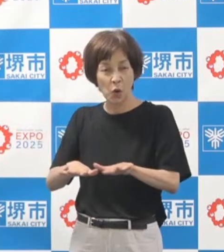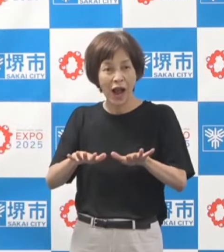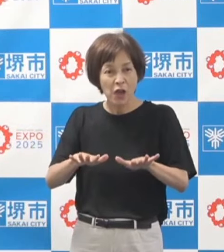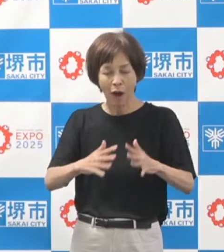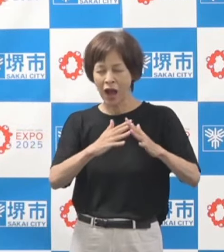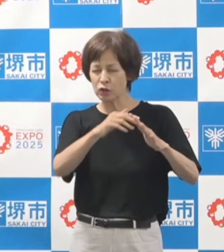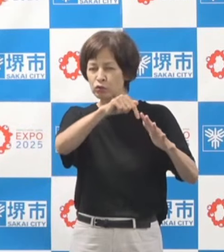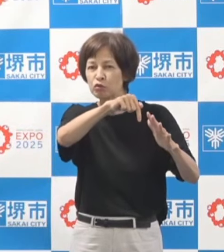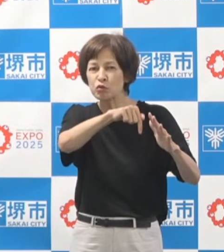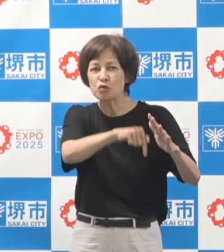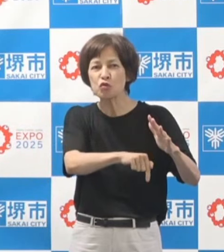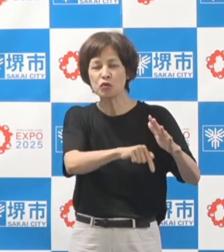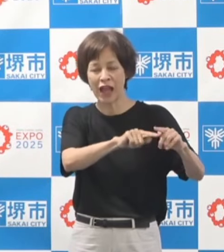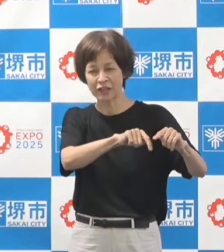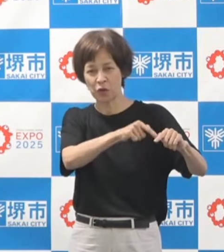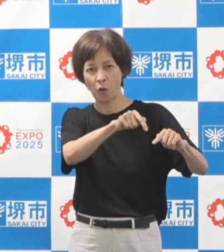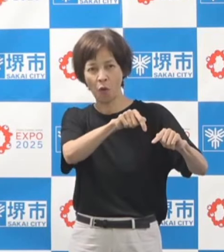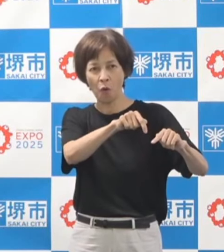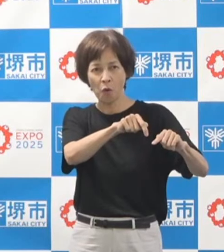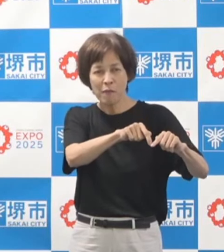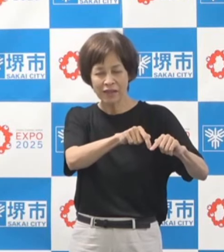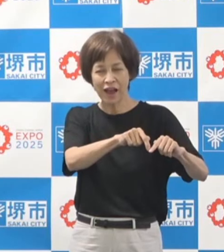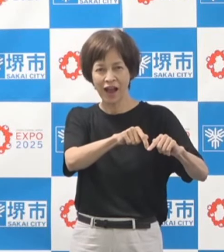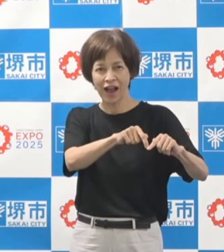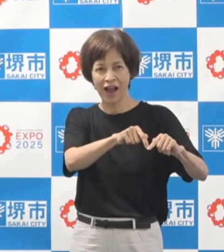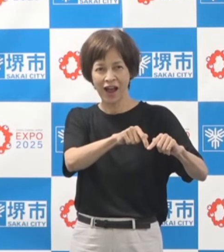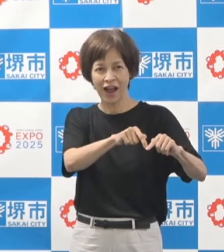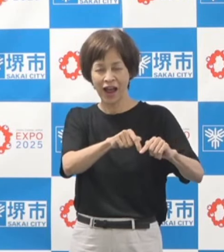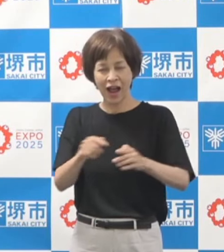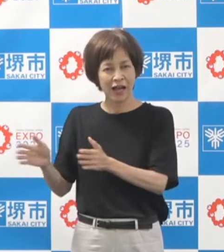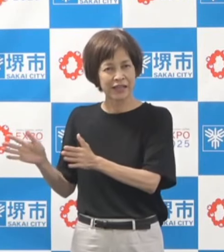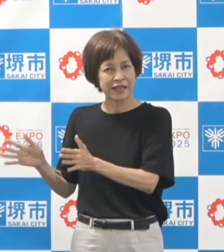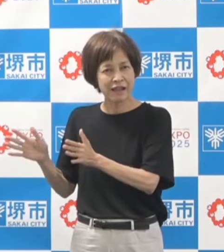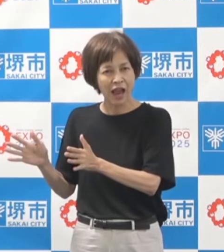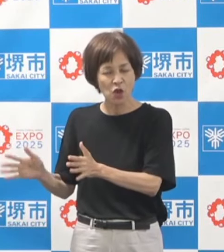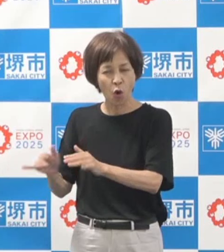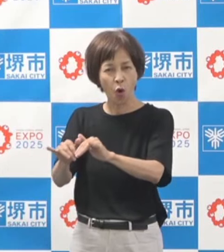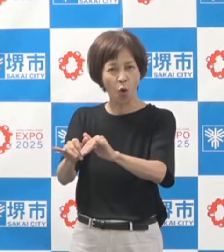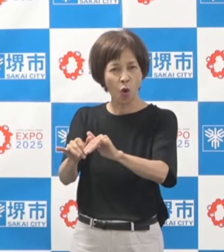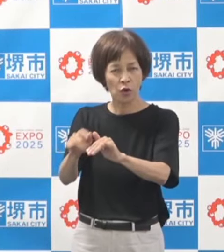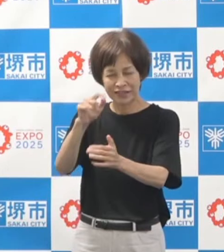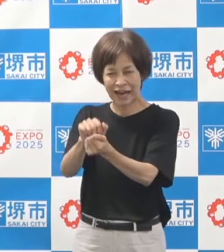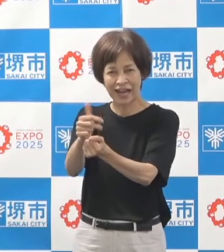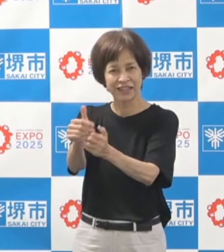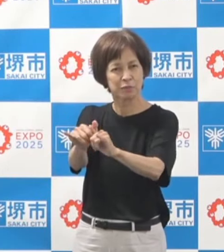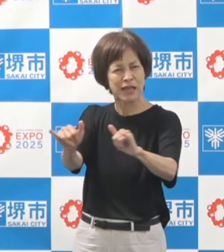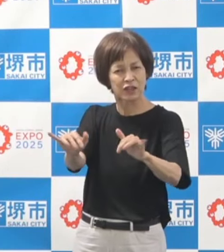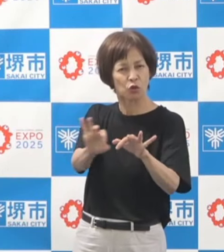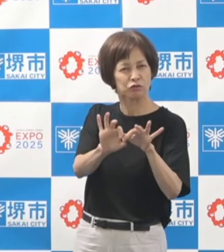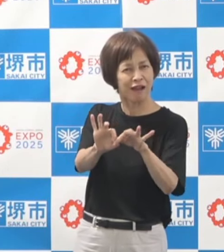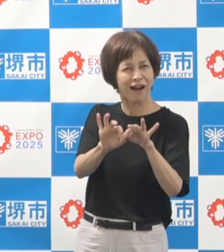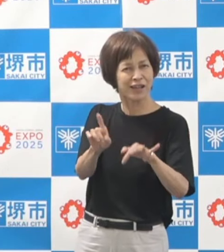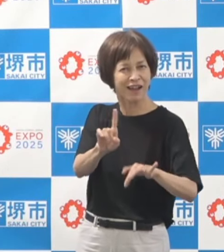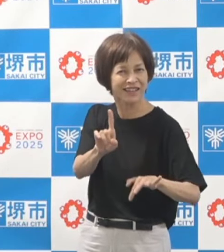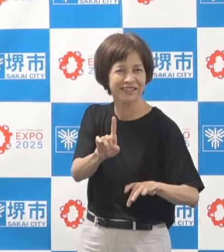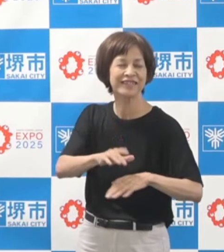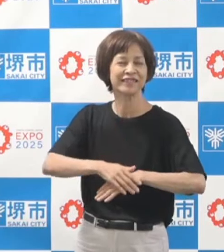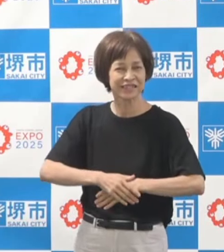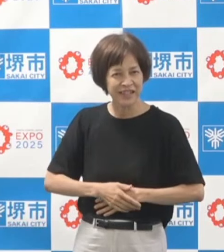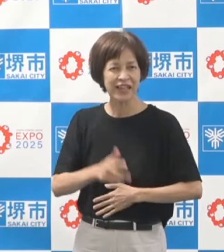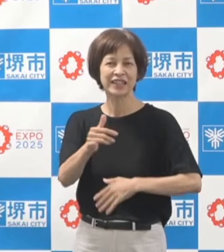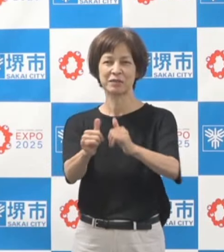皇陵と、そして近代の堺の人々との暮らしというつながりですので、ぜひ多くの方、市民の皆さんにもご覧いただきたいと思